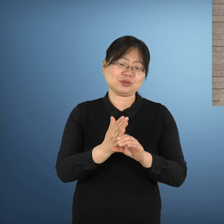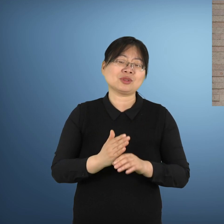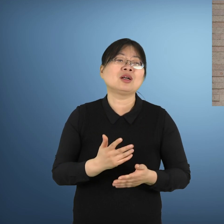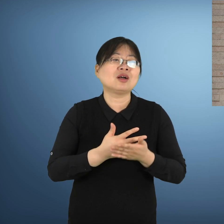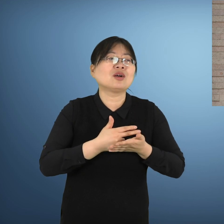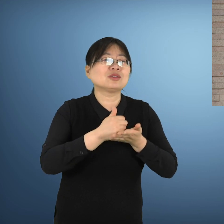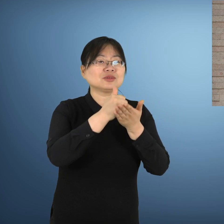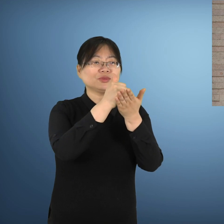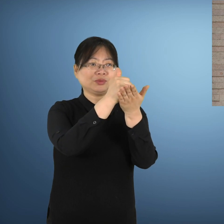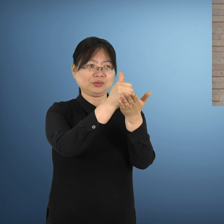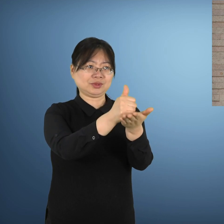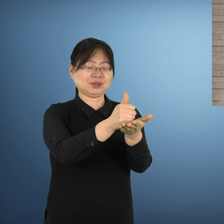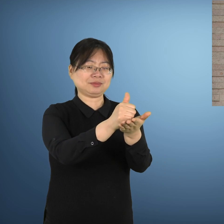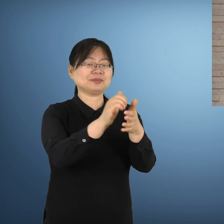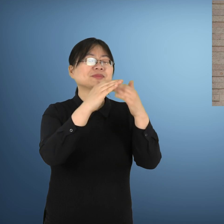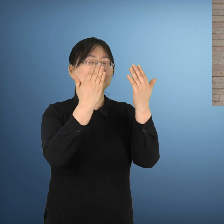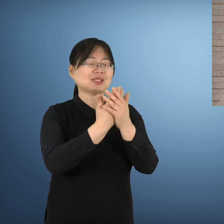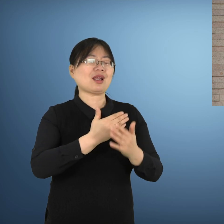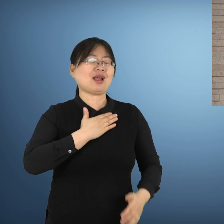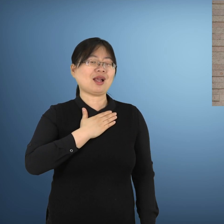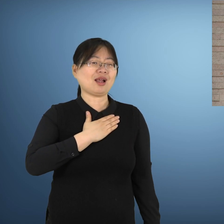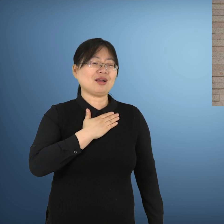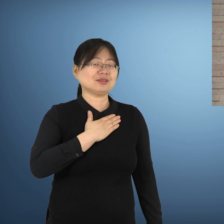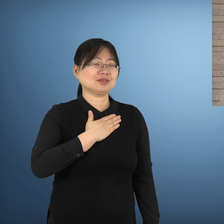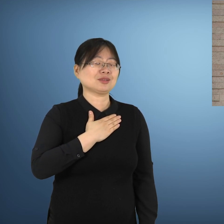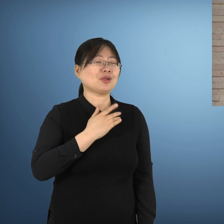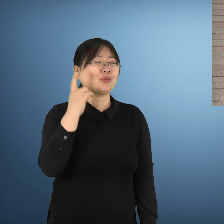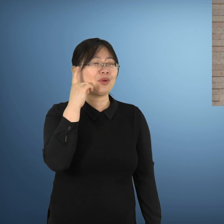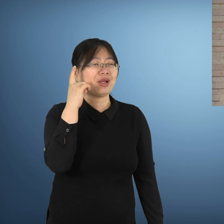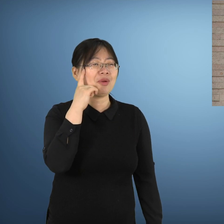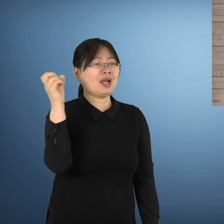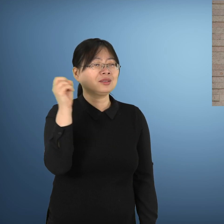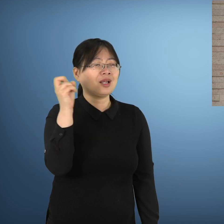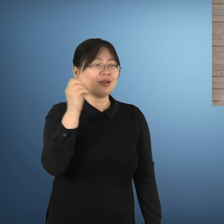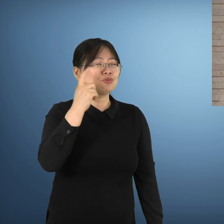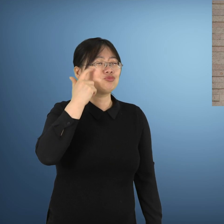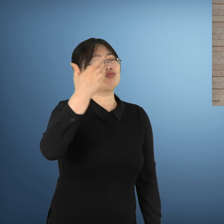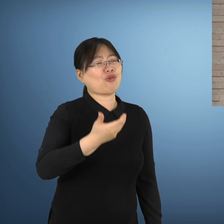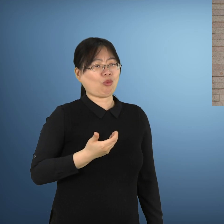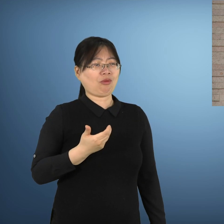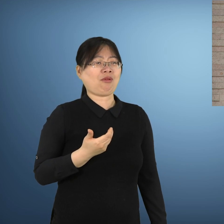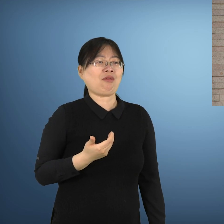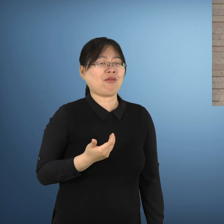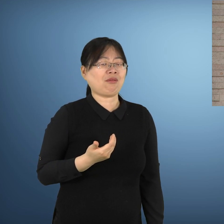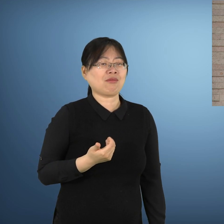주님, 다 아시면서 왜 이러세요? 걱정이 돼가지고